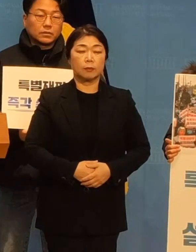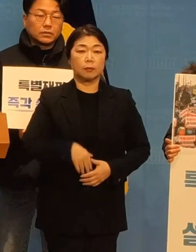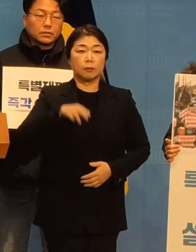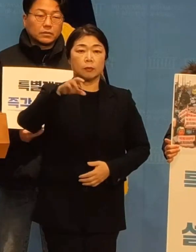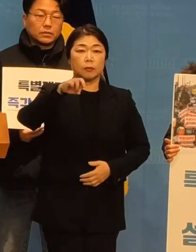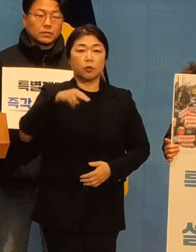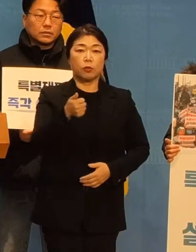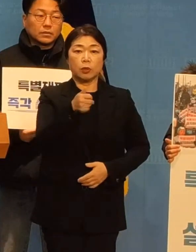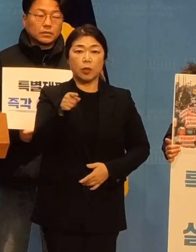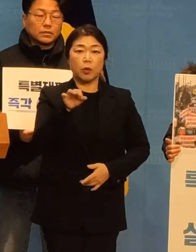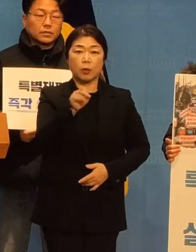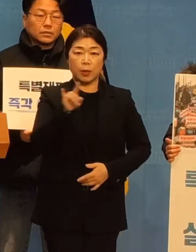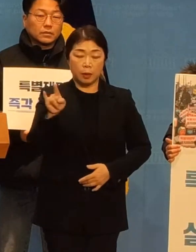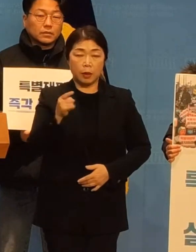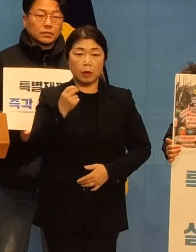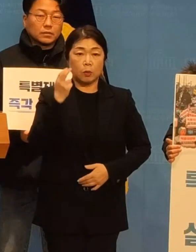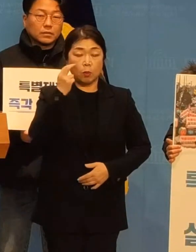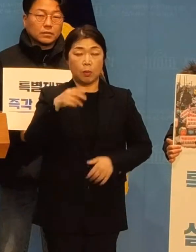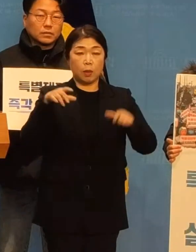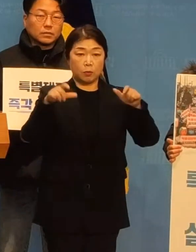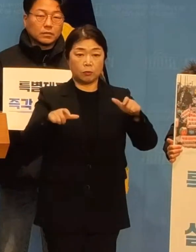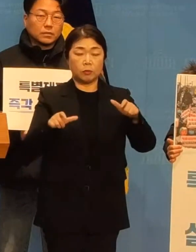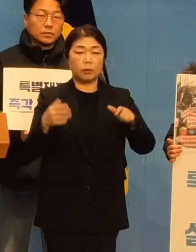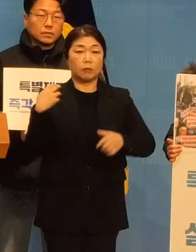윤경애 송파 촛불행동 대표님이십니다.